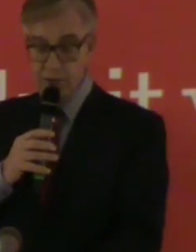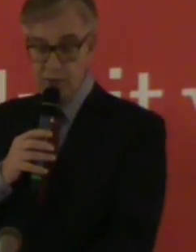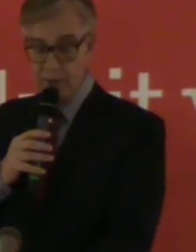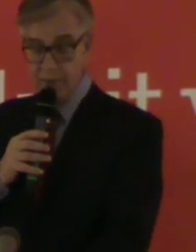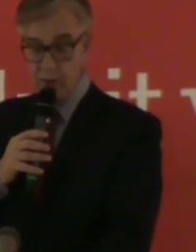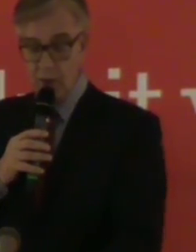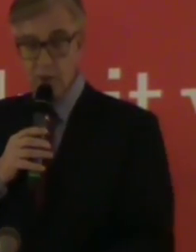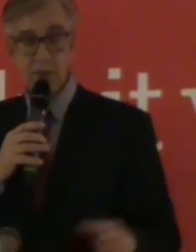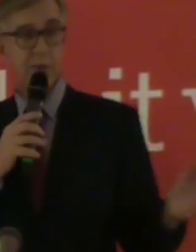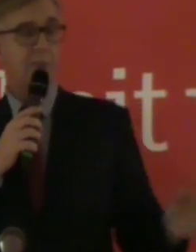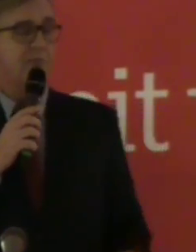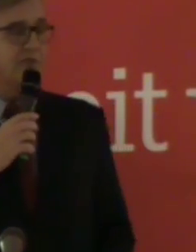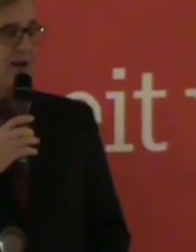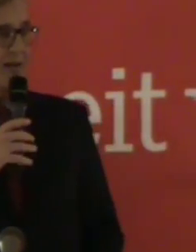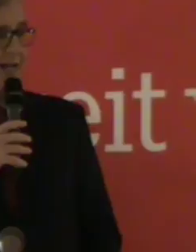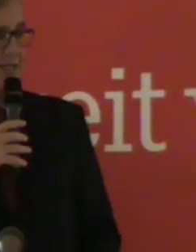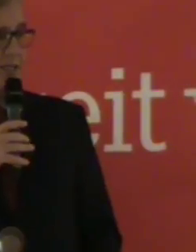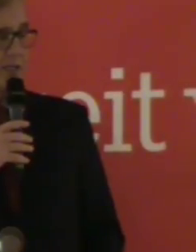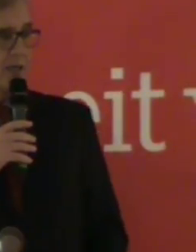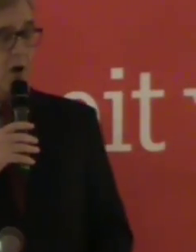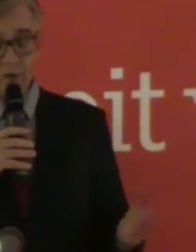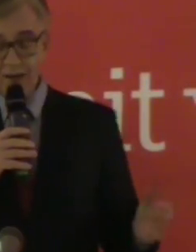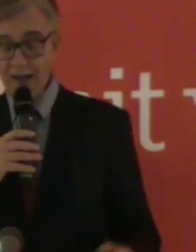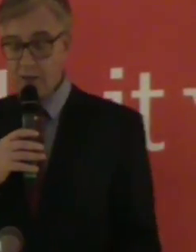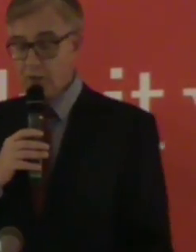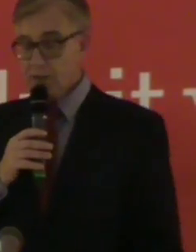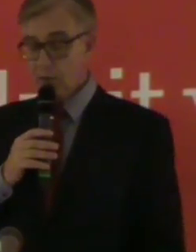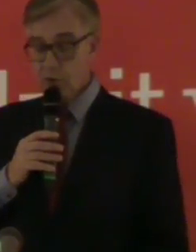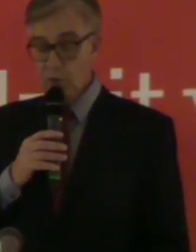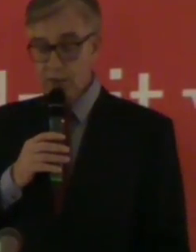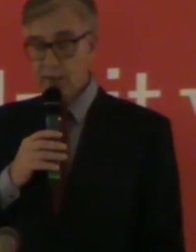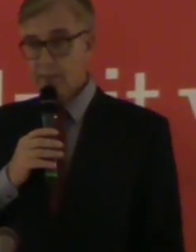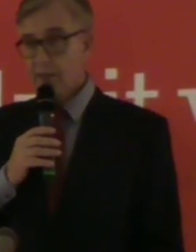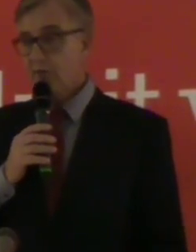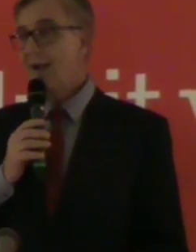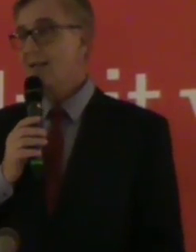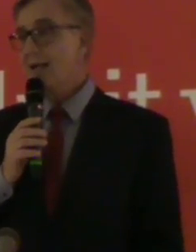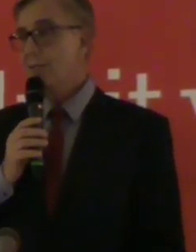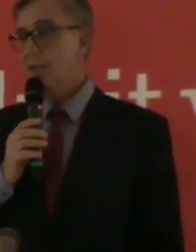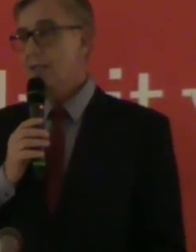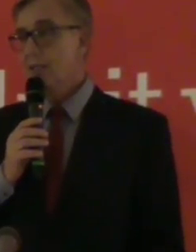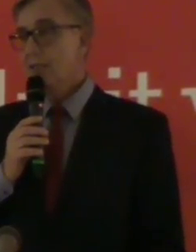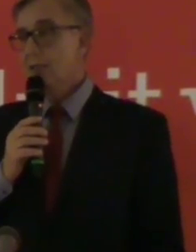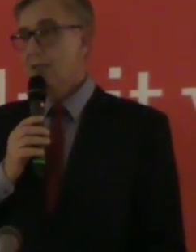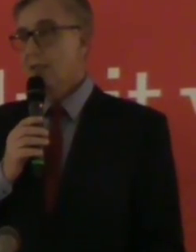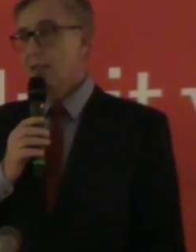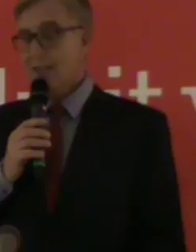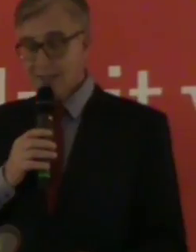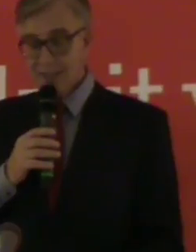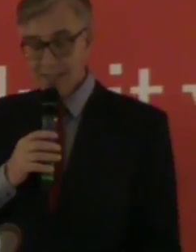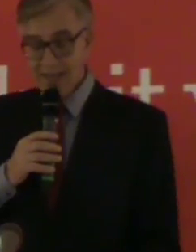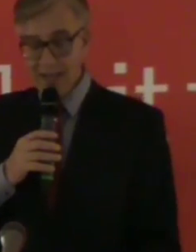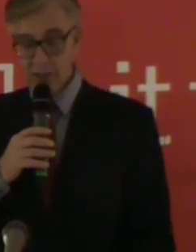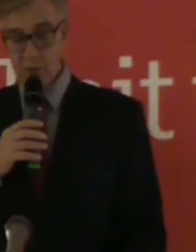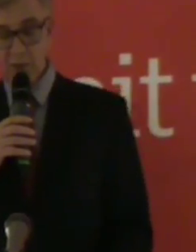auf Mosul. Und diese Bomben, die fallen halt auch auf Krankenhäuser, auf Schulen, auf Altenheime. Das